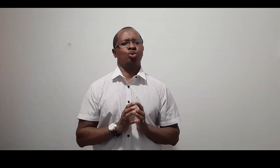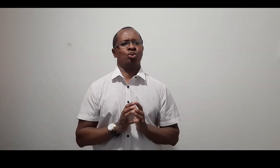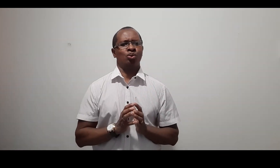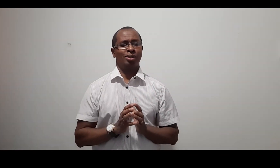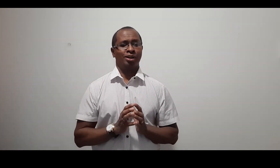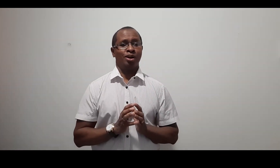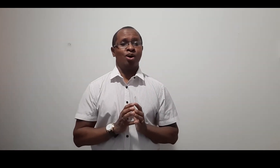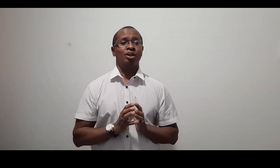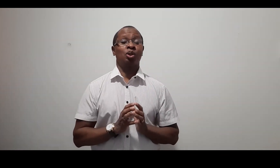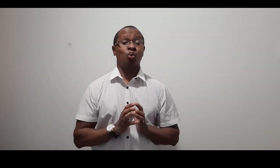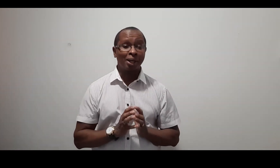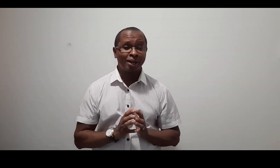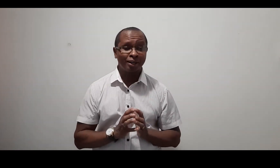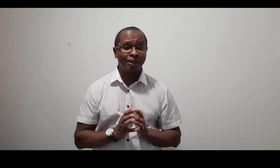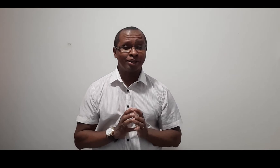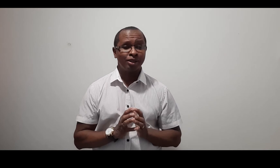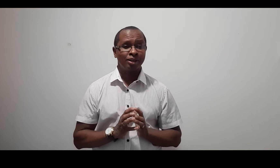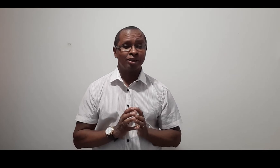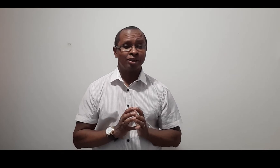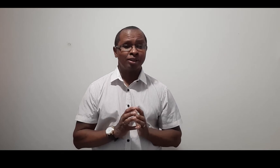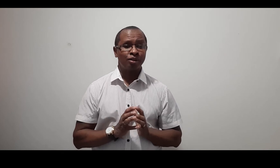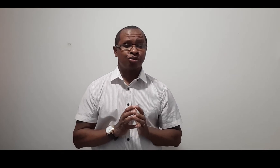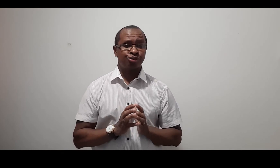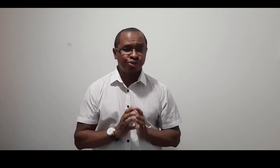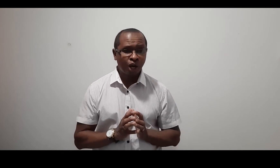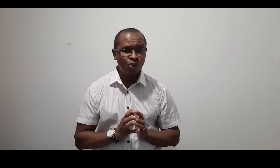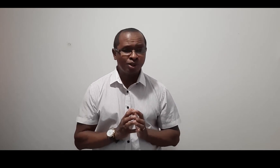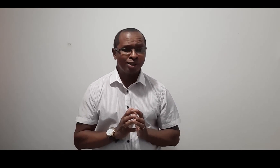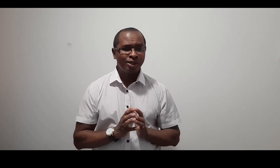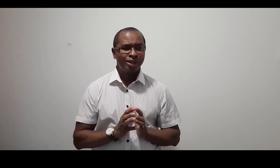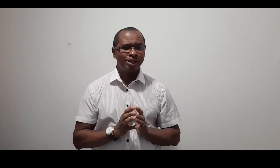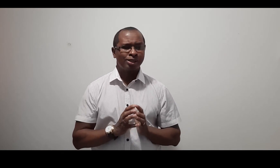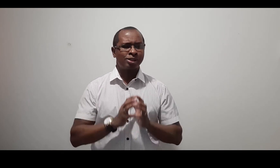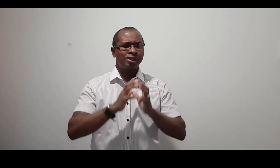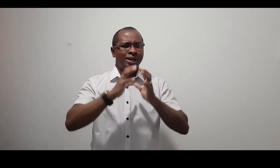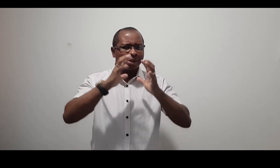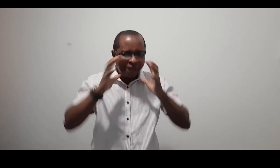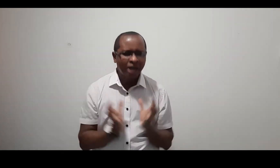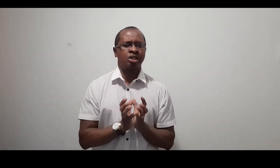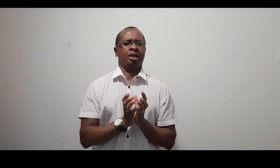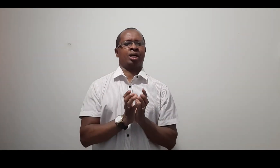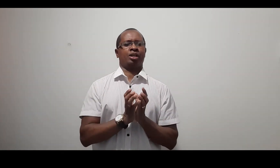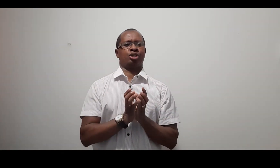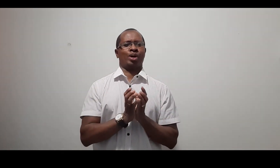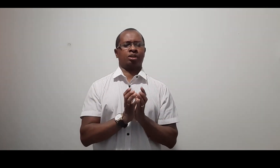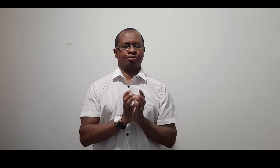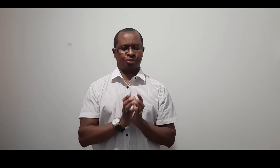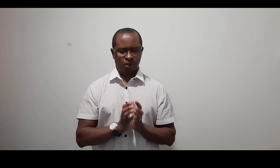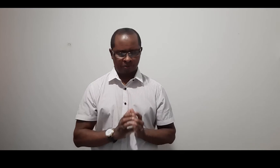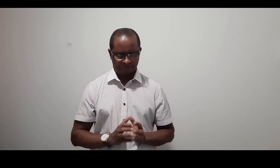no itoeran'ny fonao sy ny rakitra hitehirizinao anatin'ny fonao.